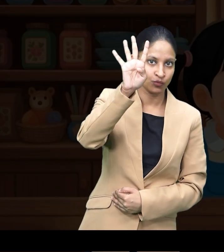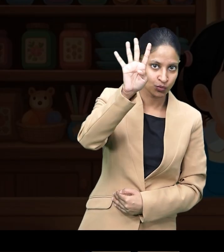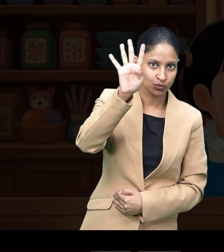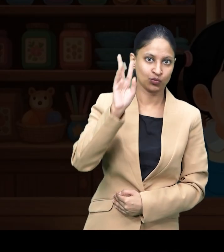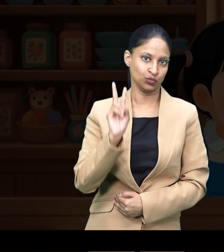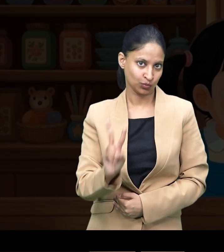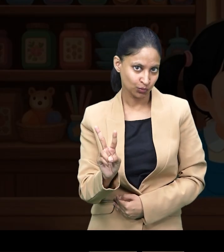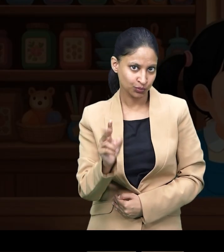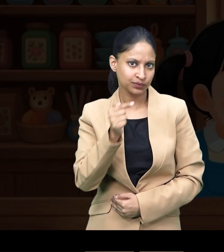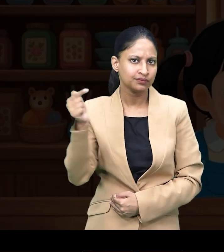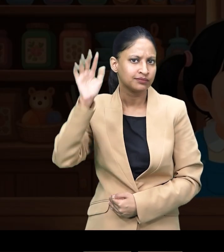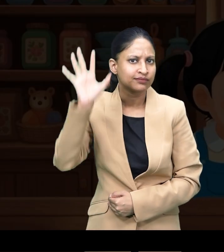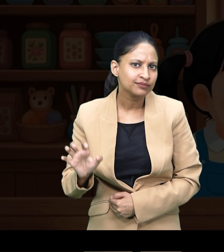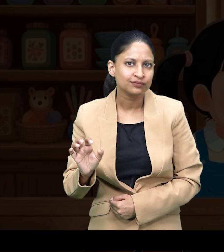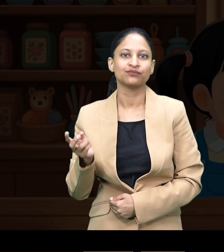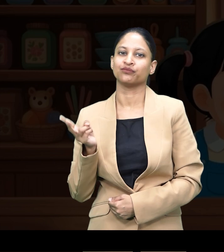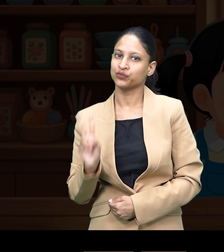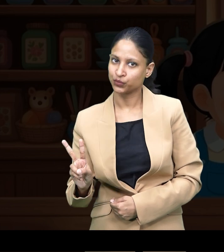सैकड़ा 4 घटा 2 बराबर 2।